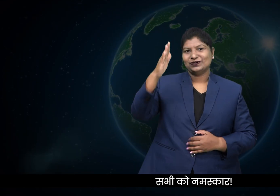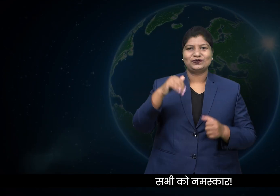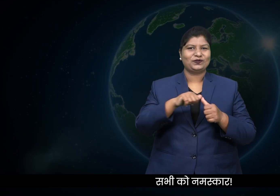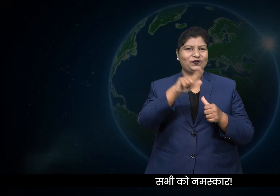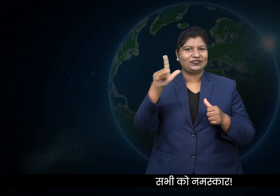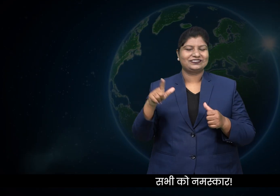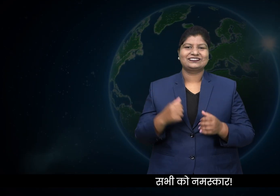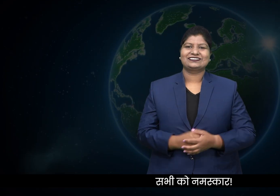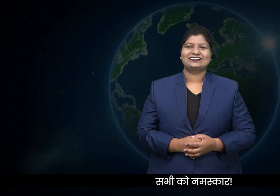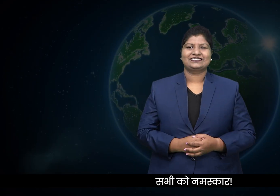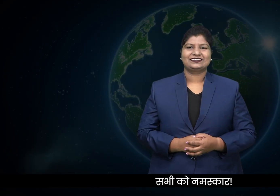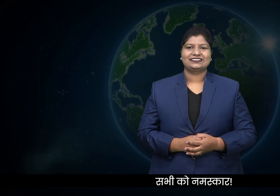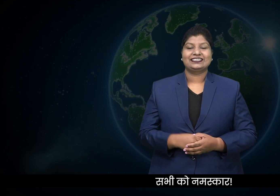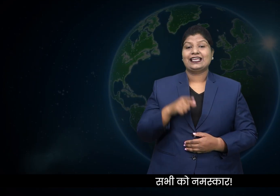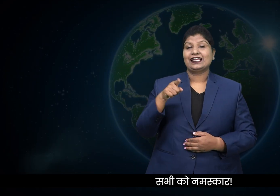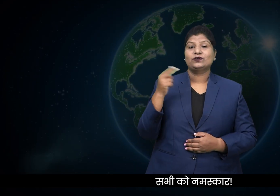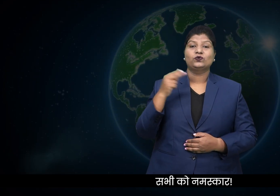सभी को नमस्कार।